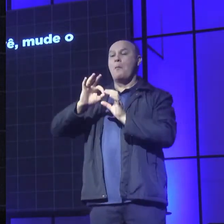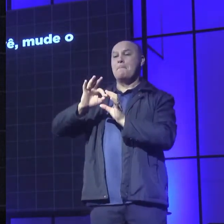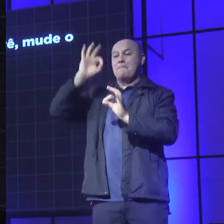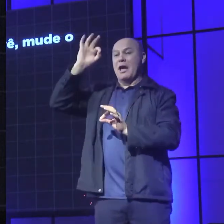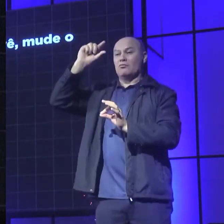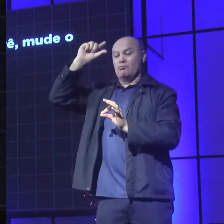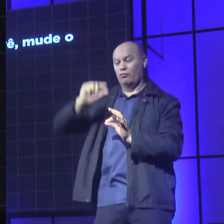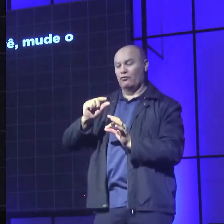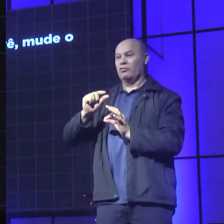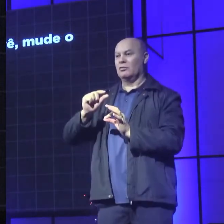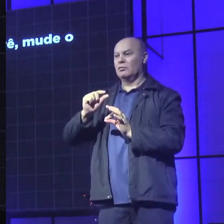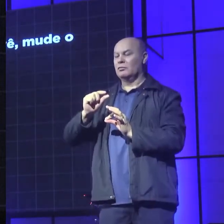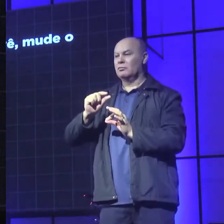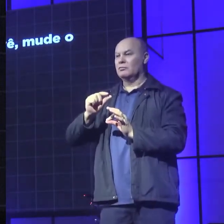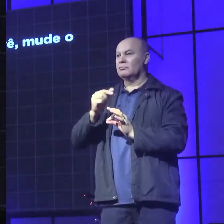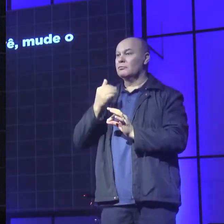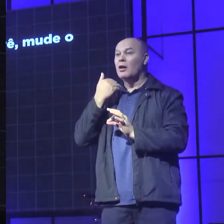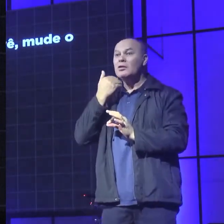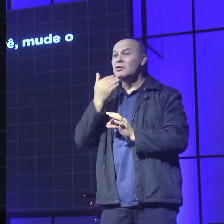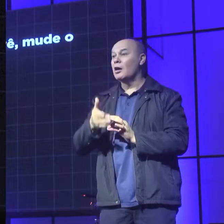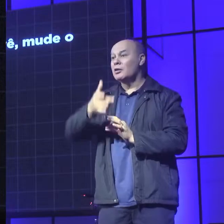sou...